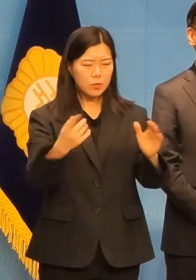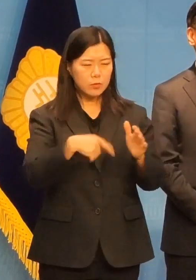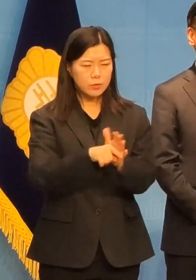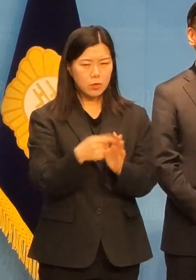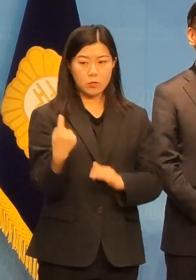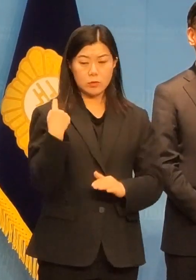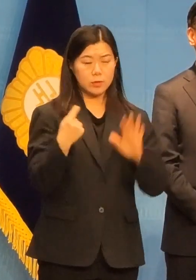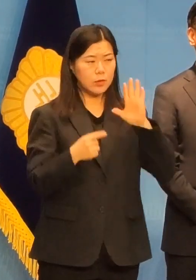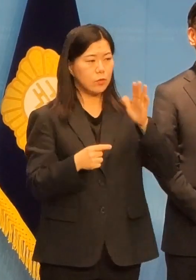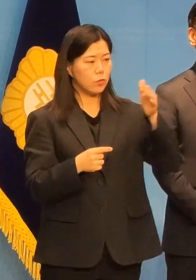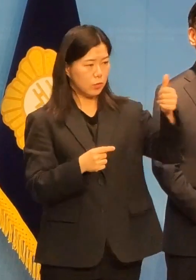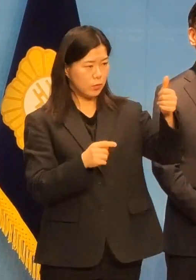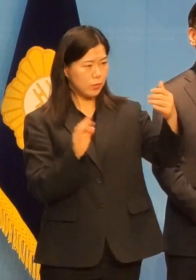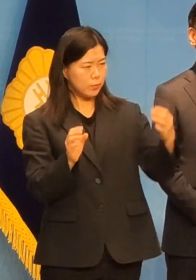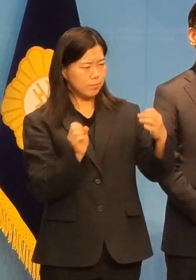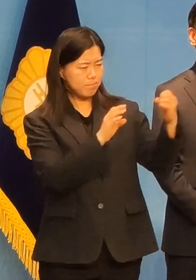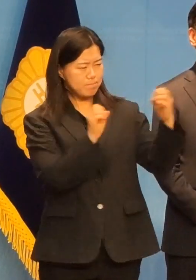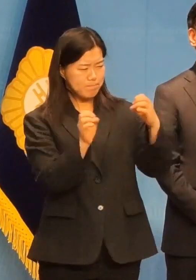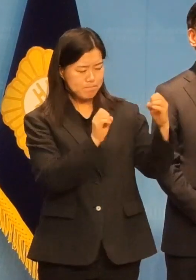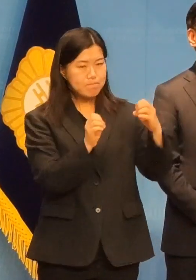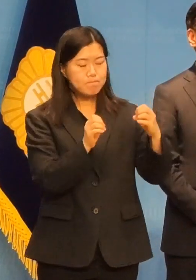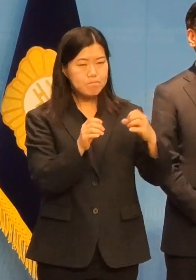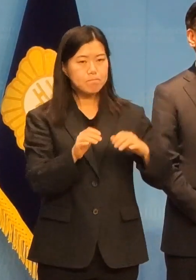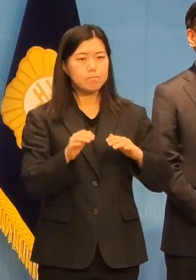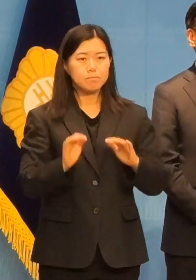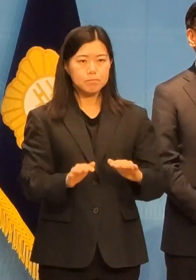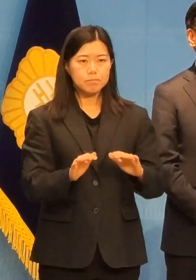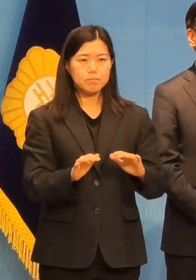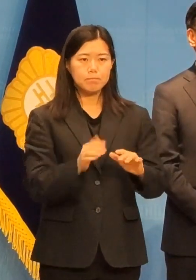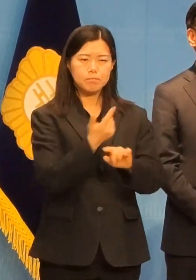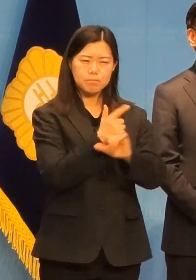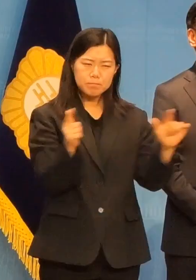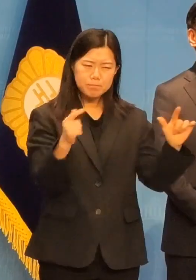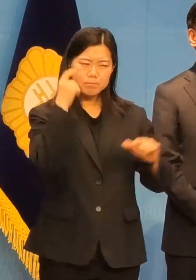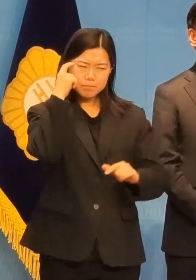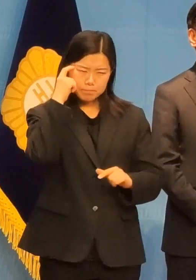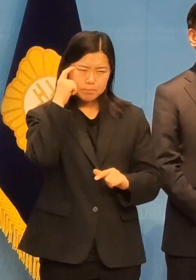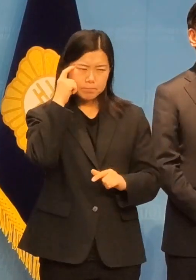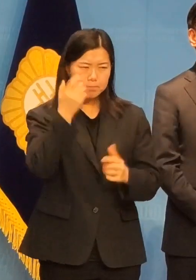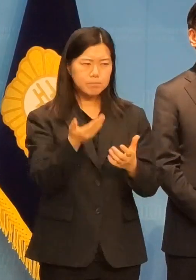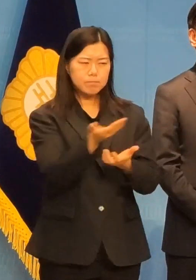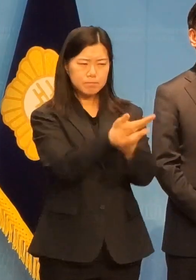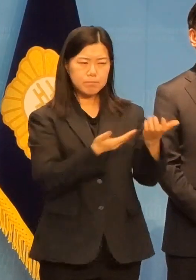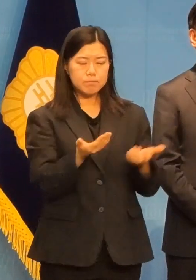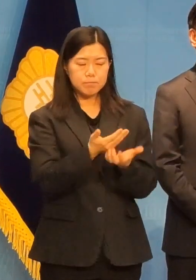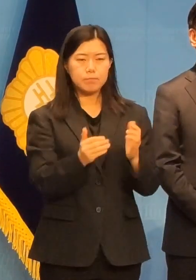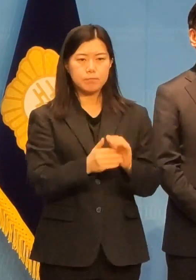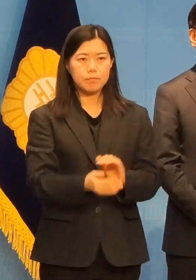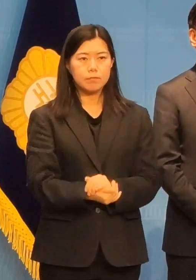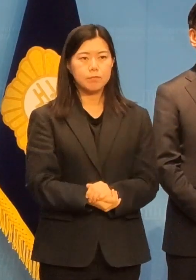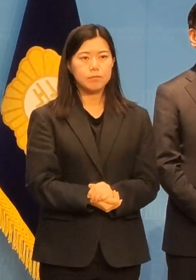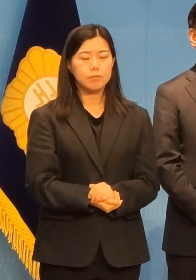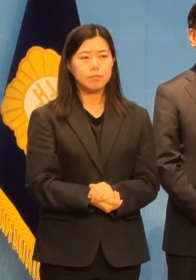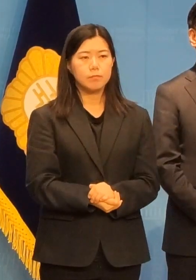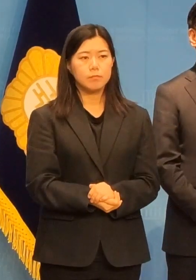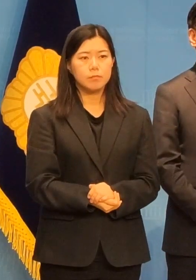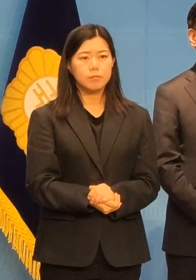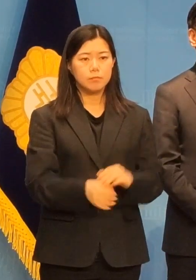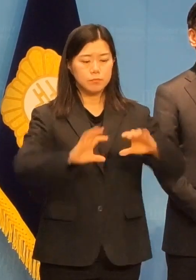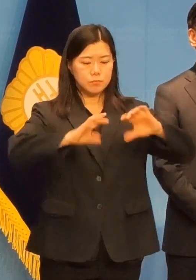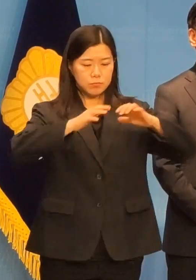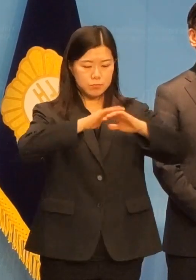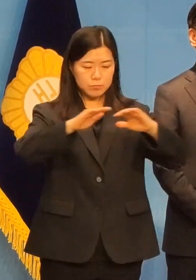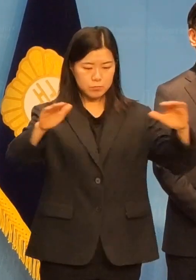그 간담회를 갖고 심도 있는 의견을 나눴습니다. 그래서 국가